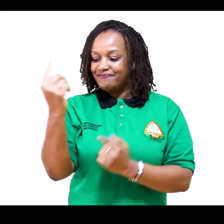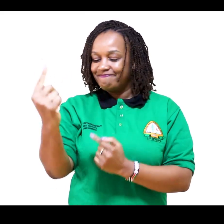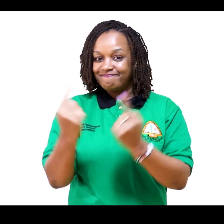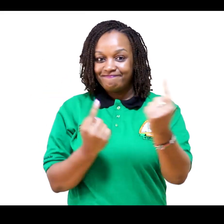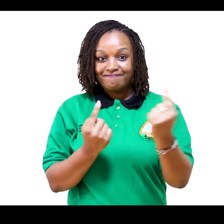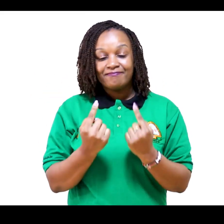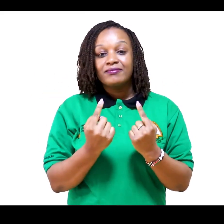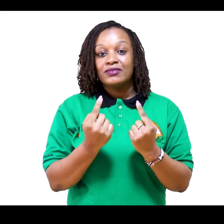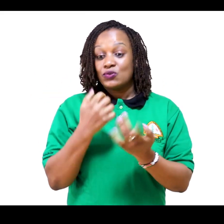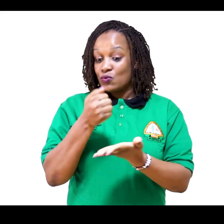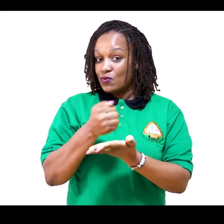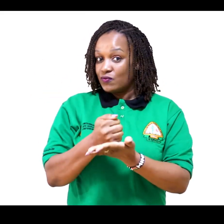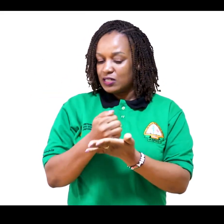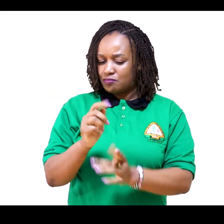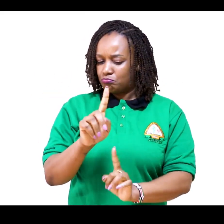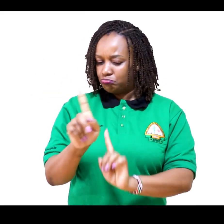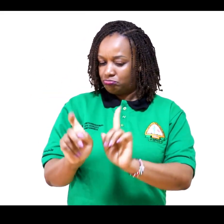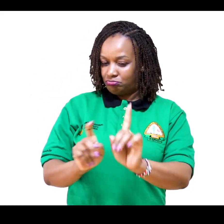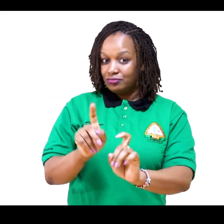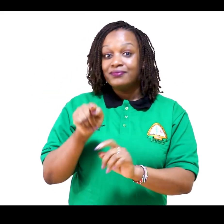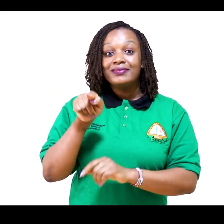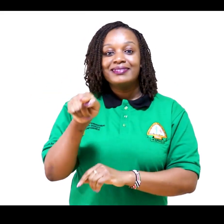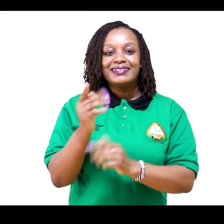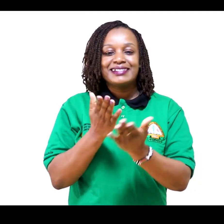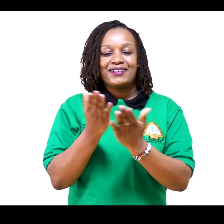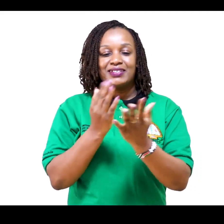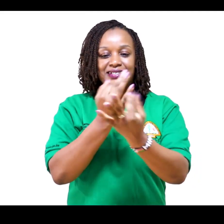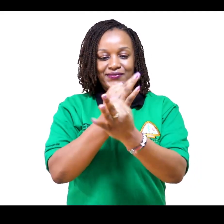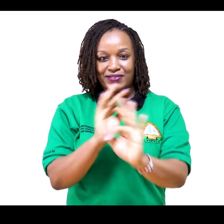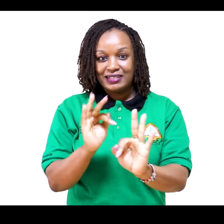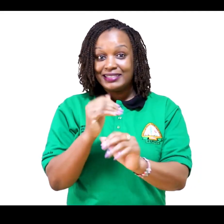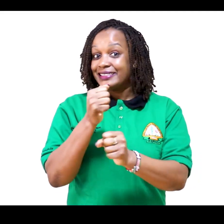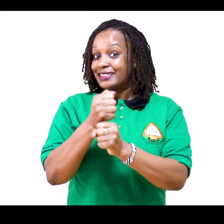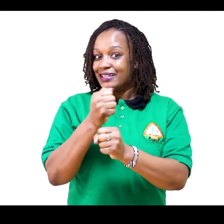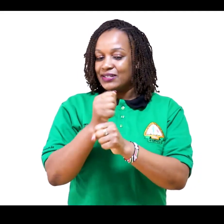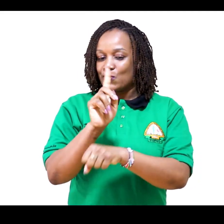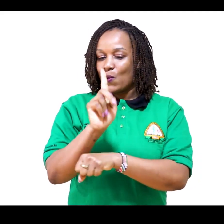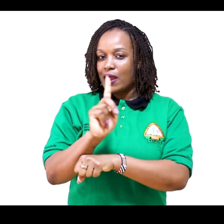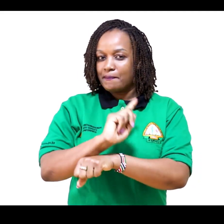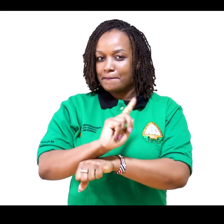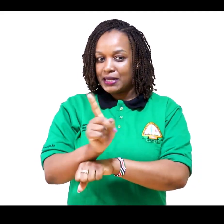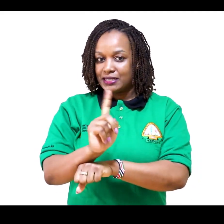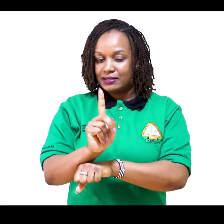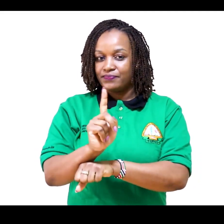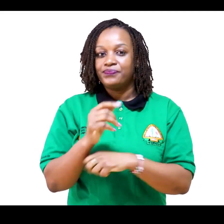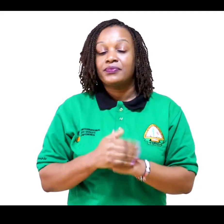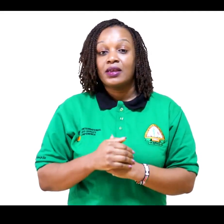la uchunguzi. Huduma hii haina malipo na inafanywa baada ya dakika 1.